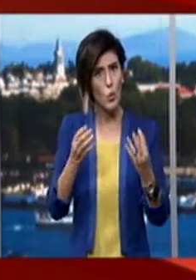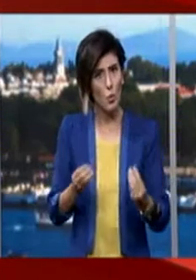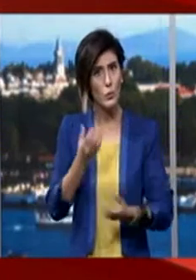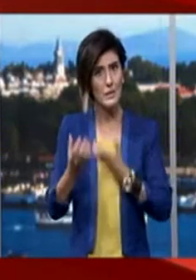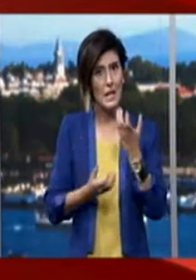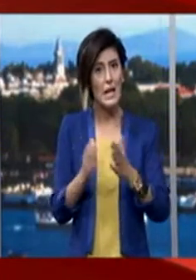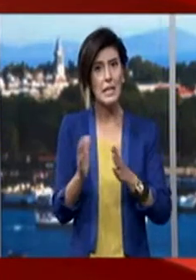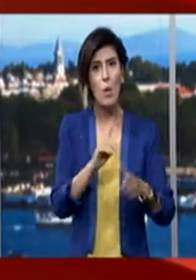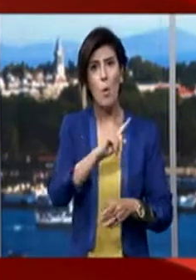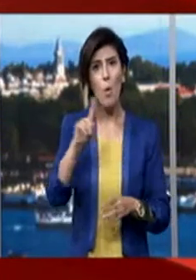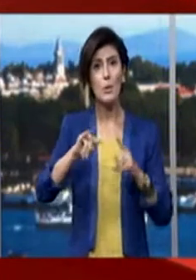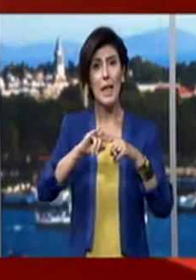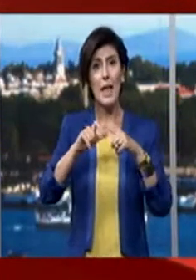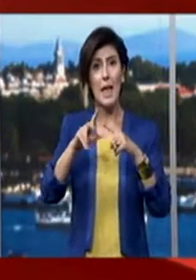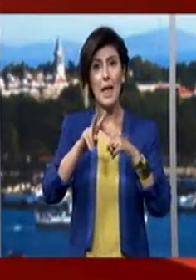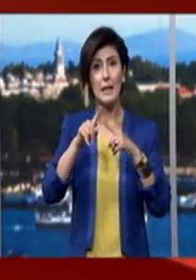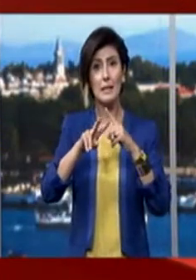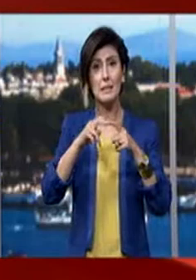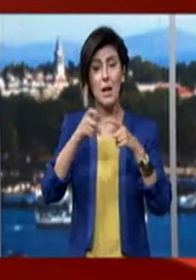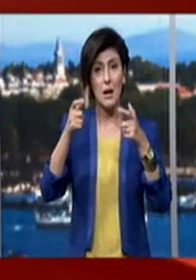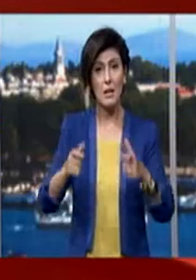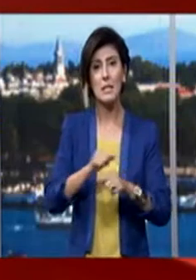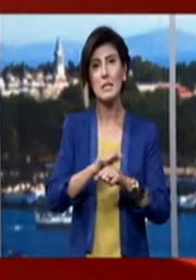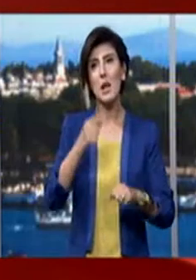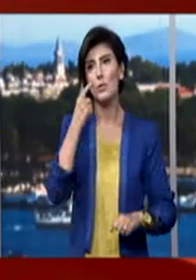yangında yaklaşık 10 hektar alan zarar gördü.